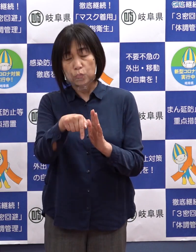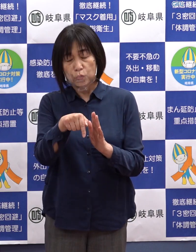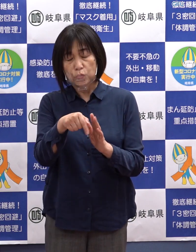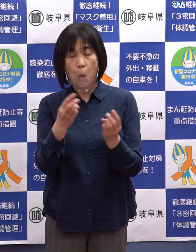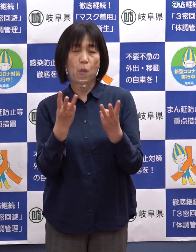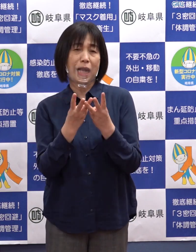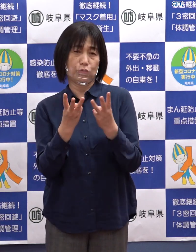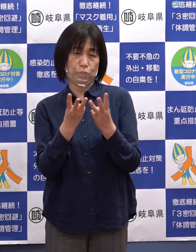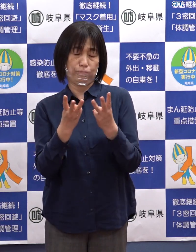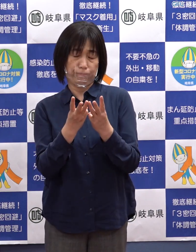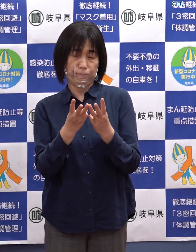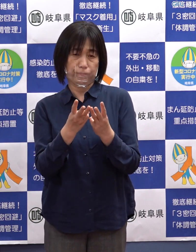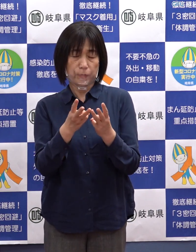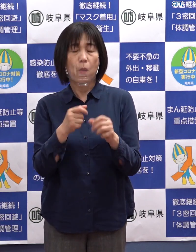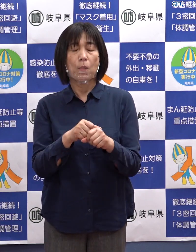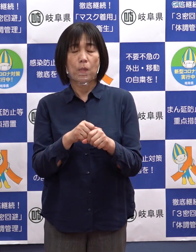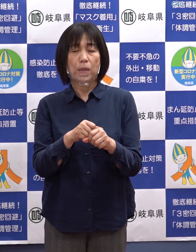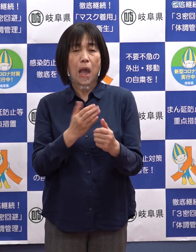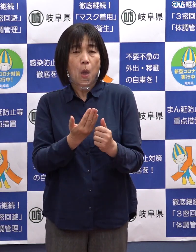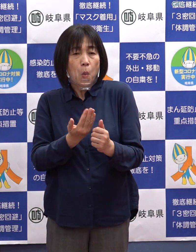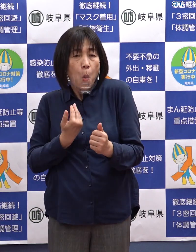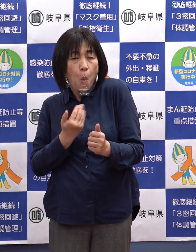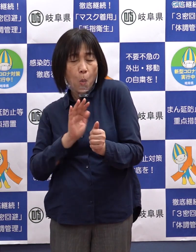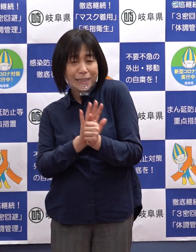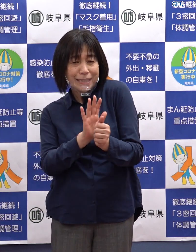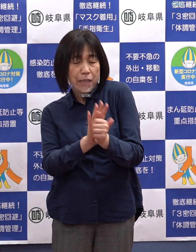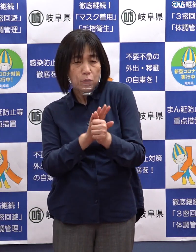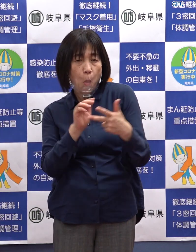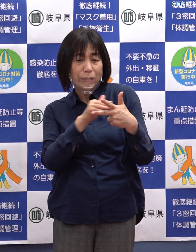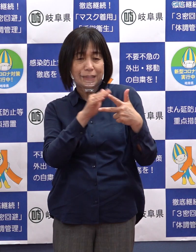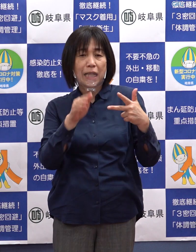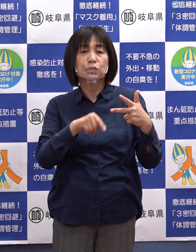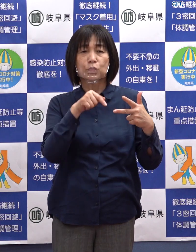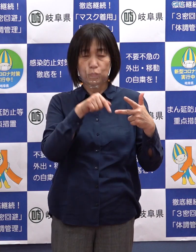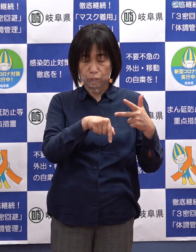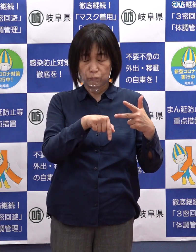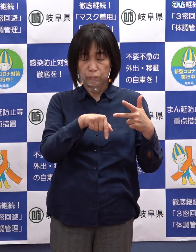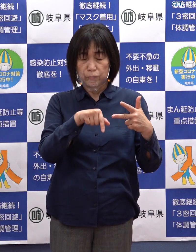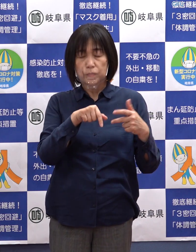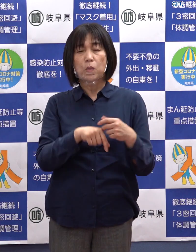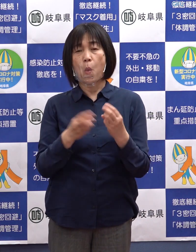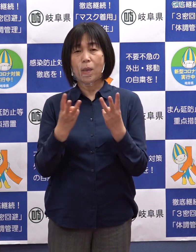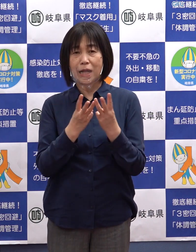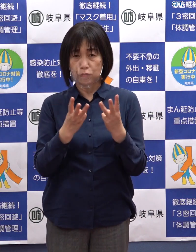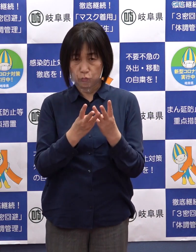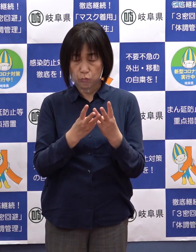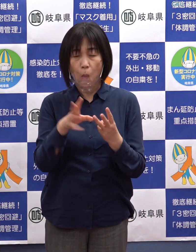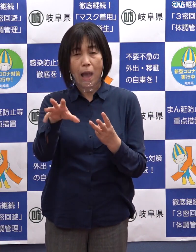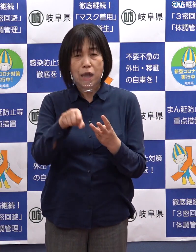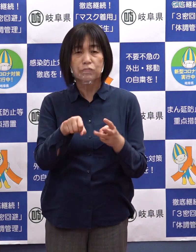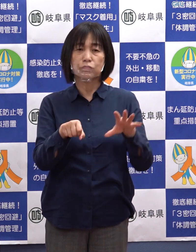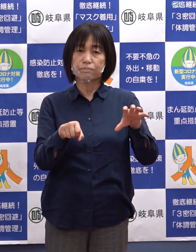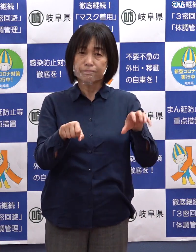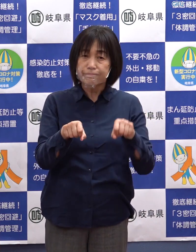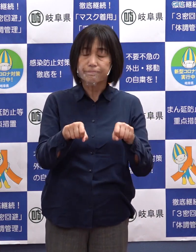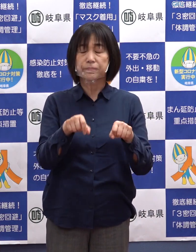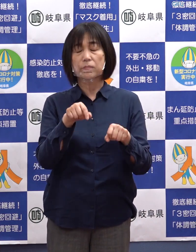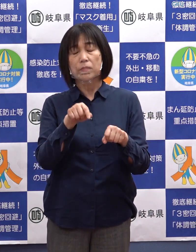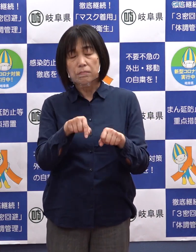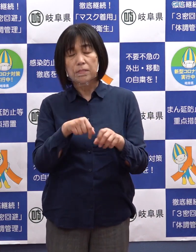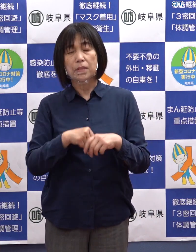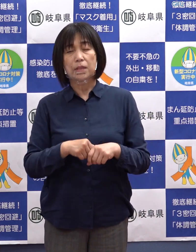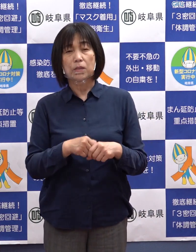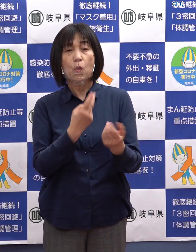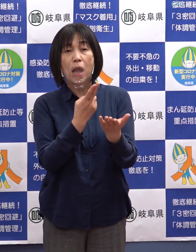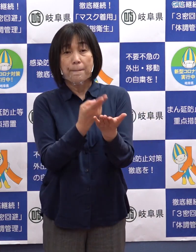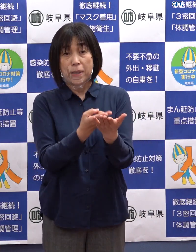ですね、それから広報施設のやりくりとかですね、まあ、いろんな工夫をしながら、それからまた病床もですね、まあ、少